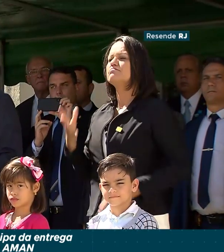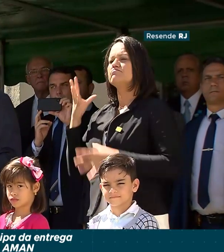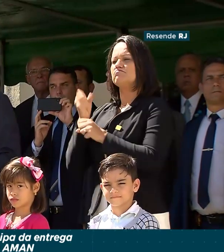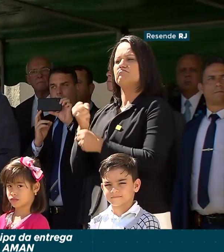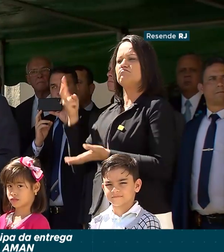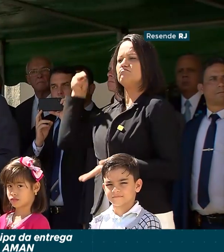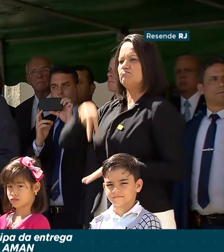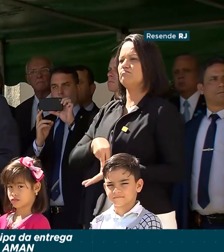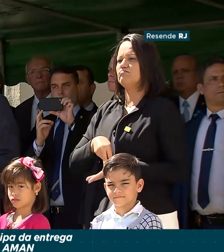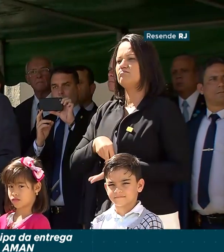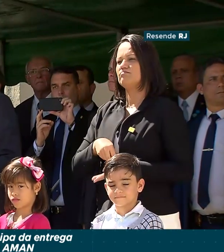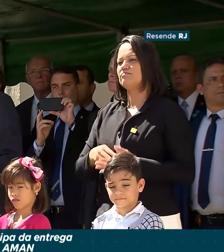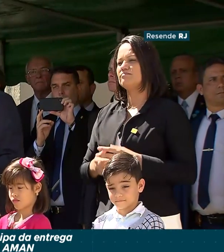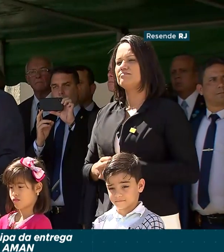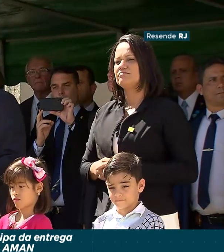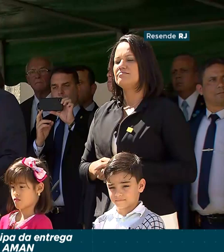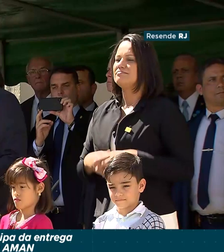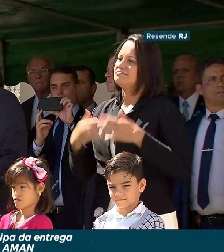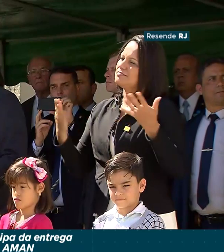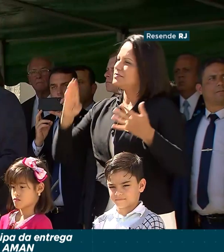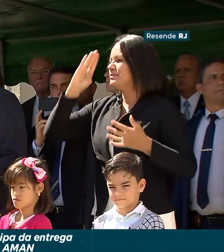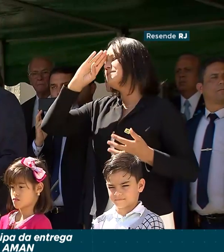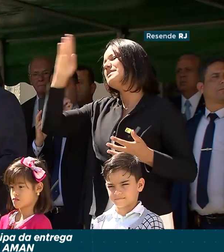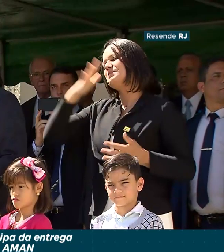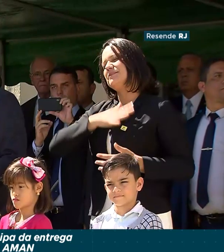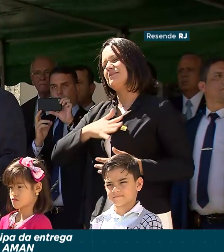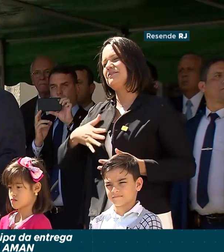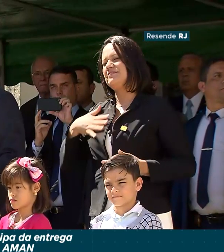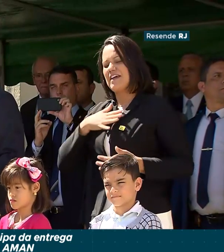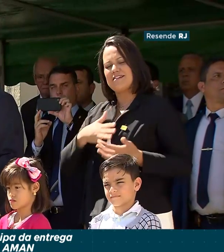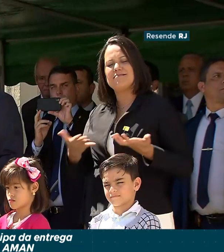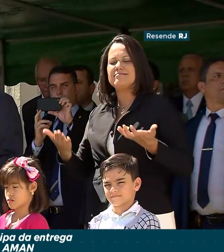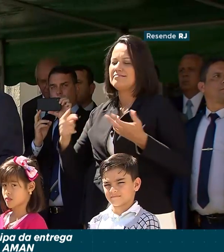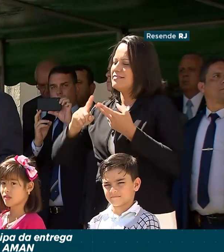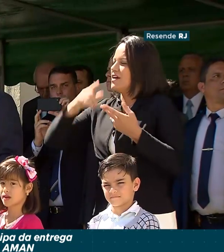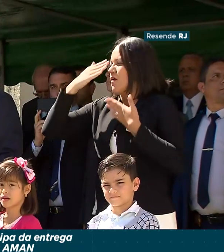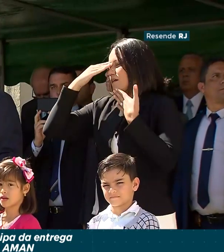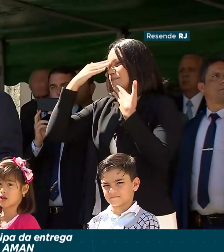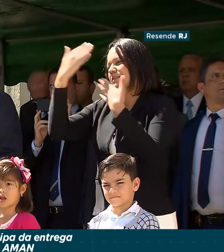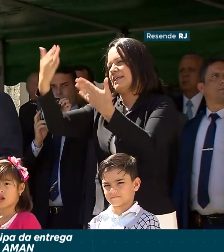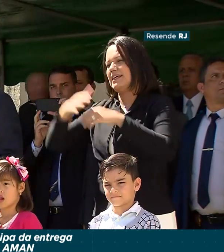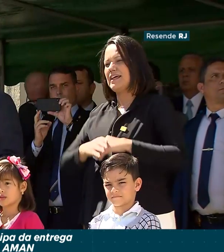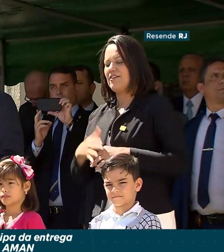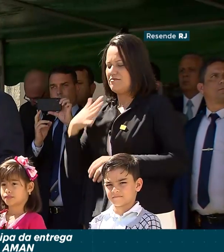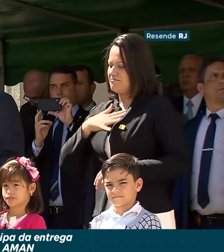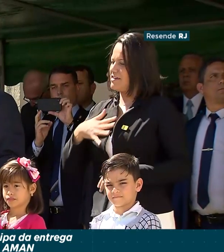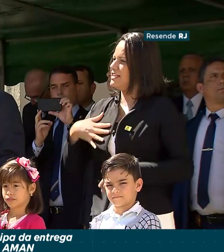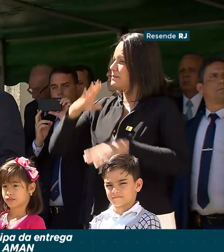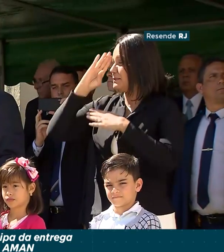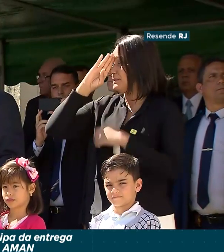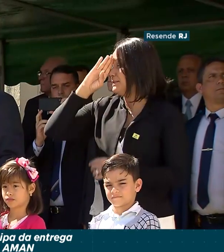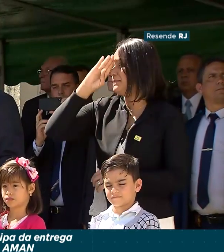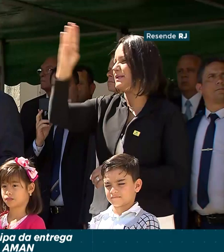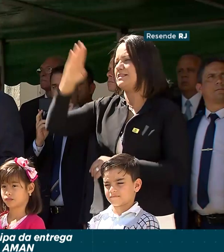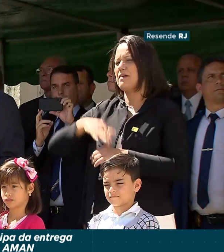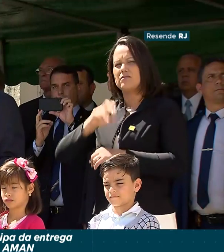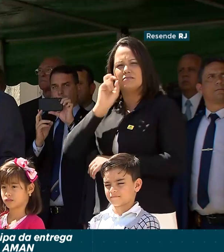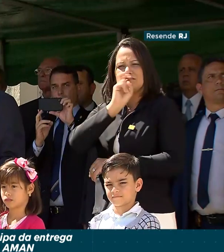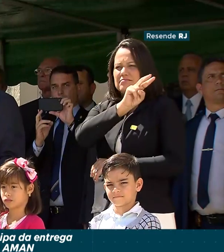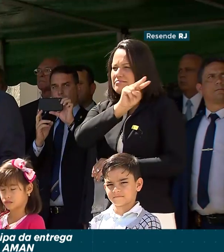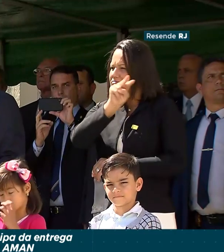Não tem honra, gratidão ou satisfação maior do que